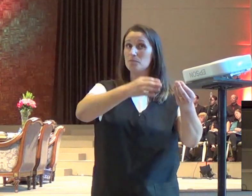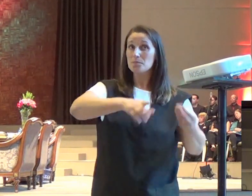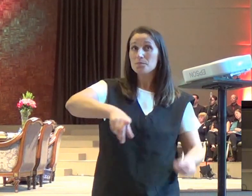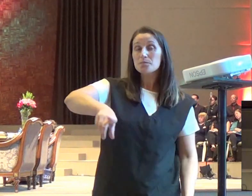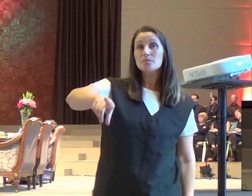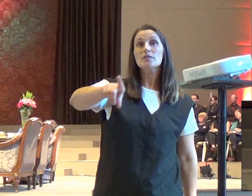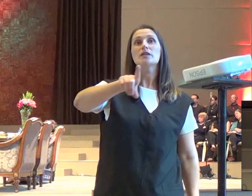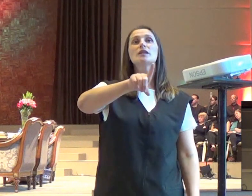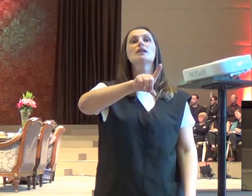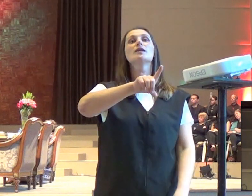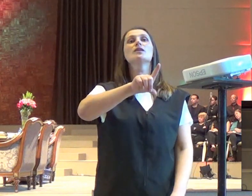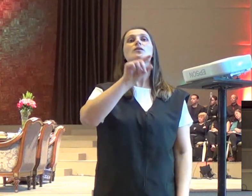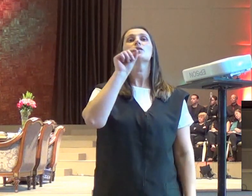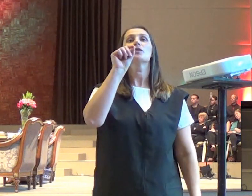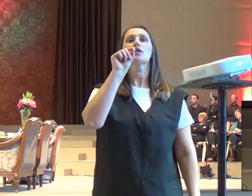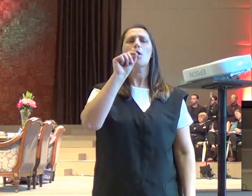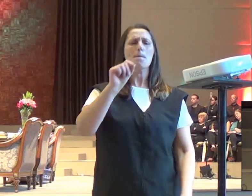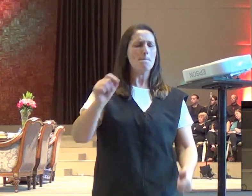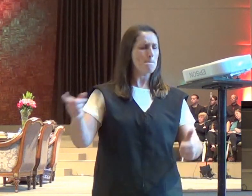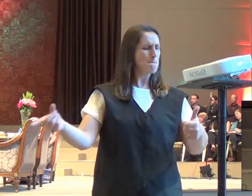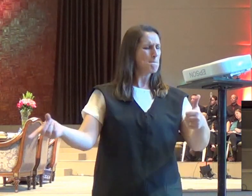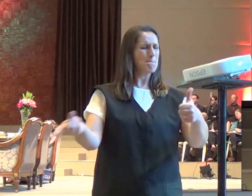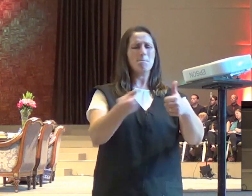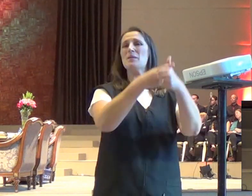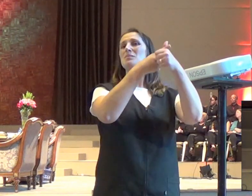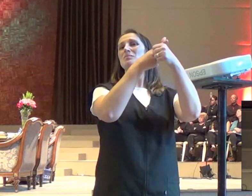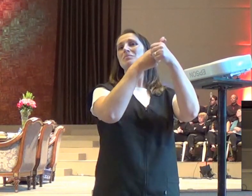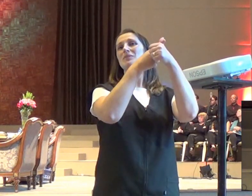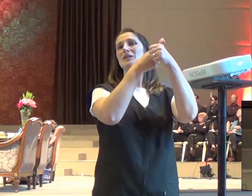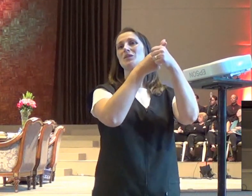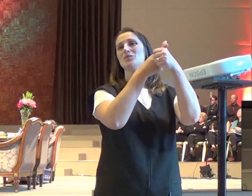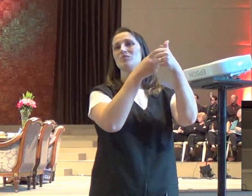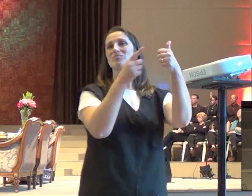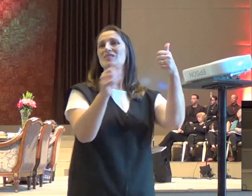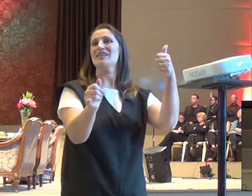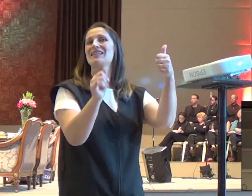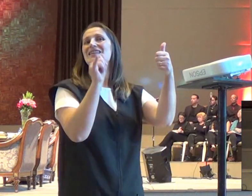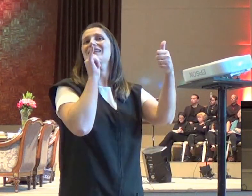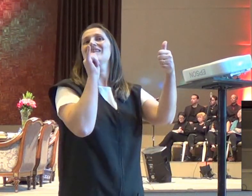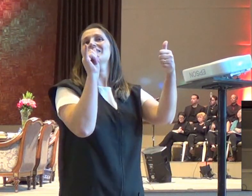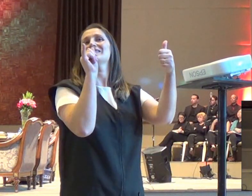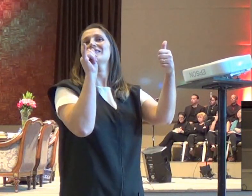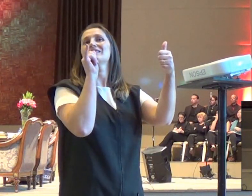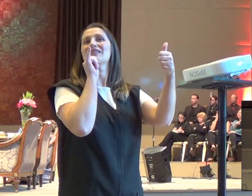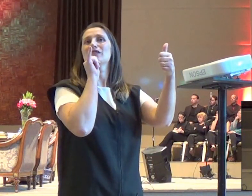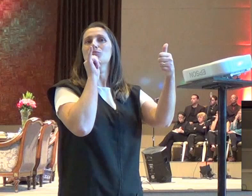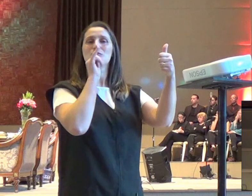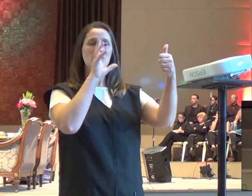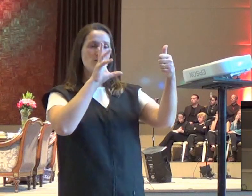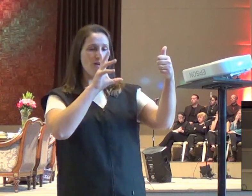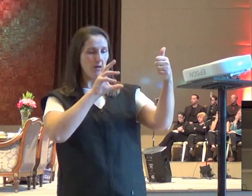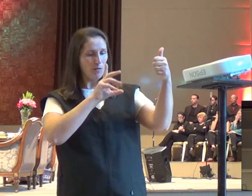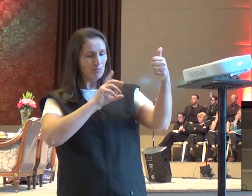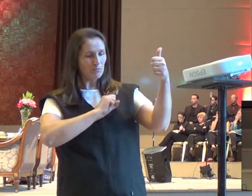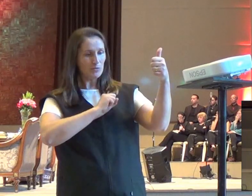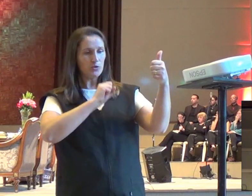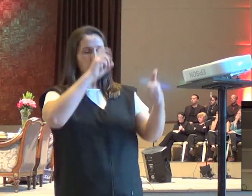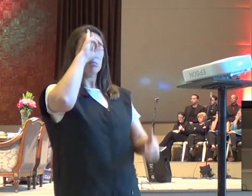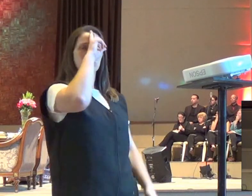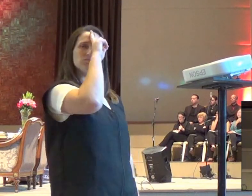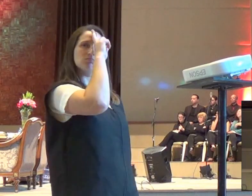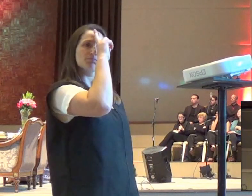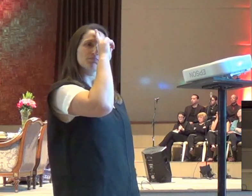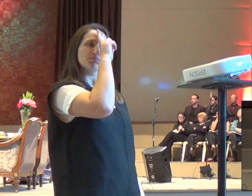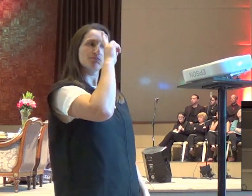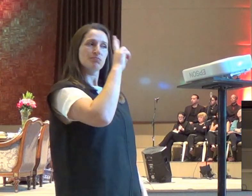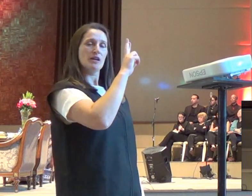o primeiro referencial da divindade, do amor, da autoridade,